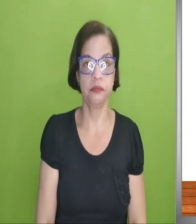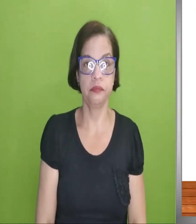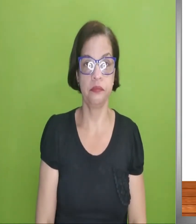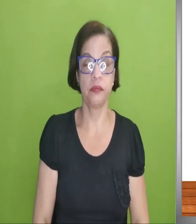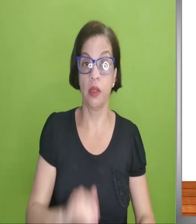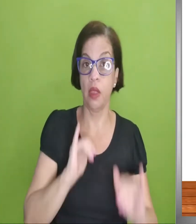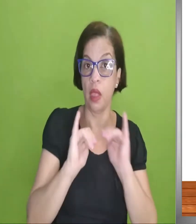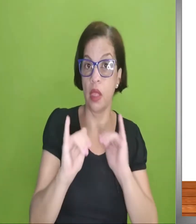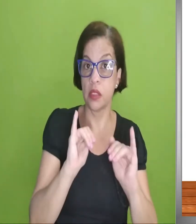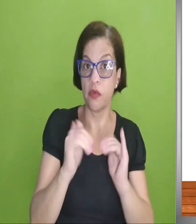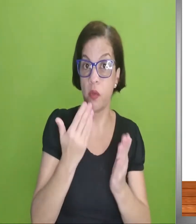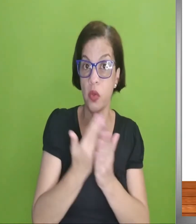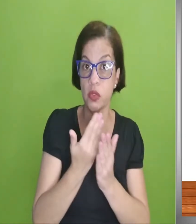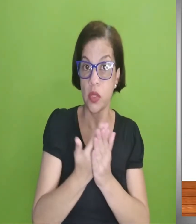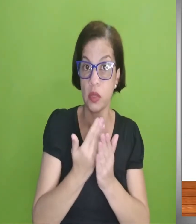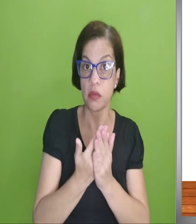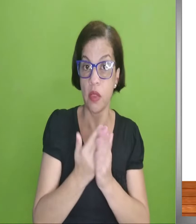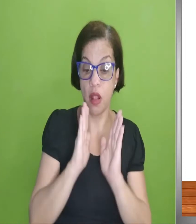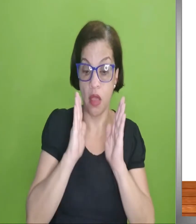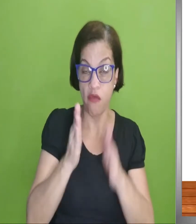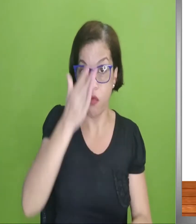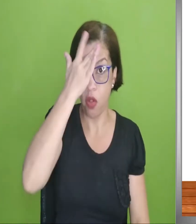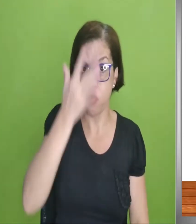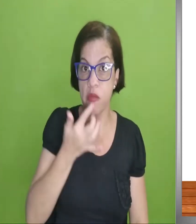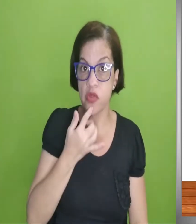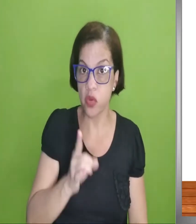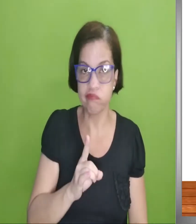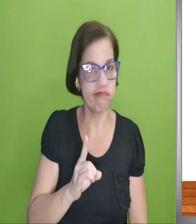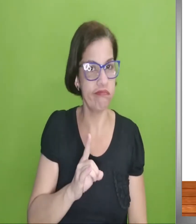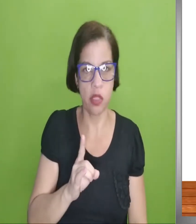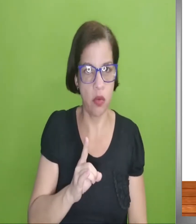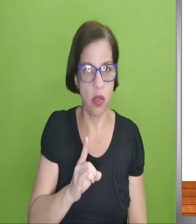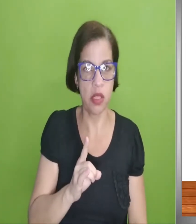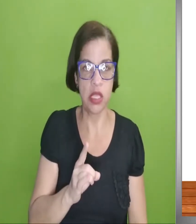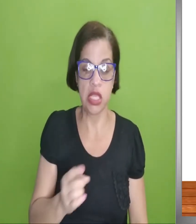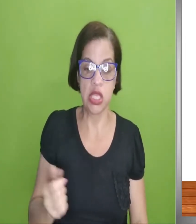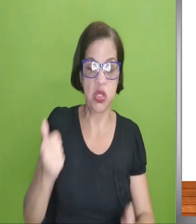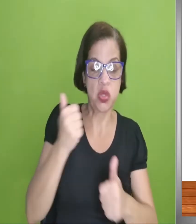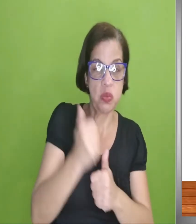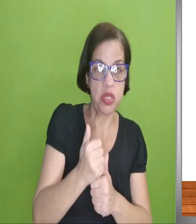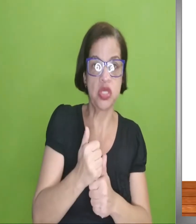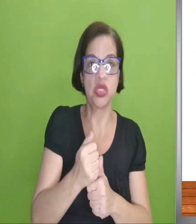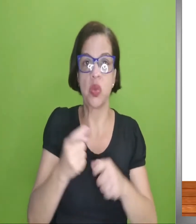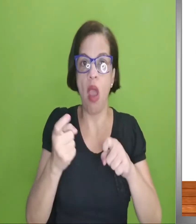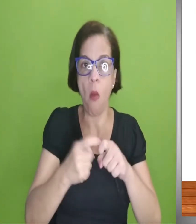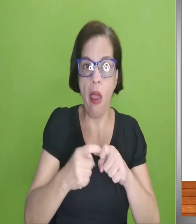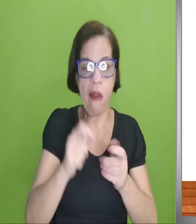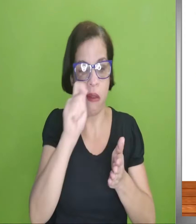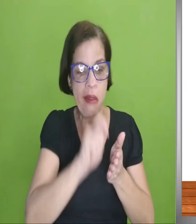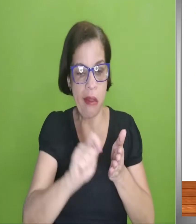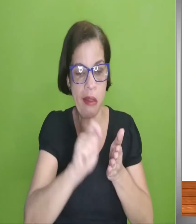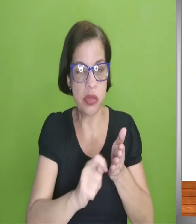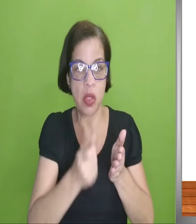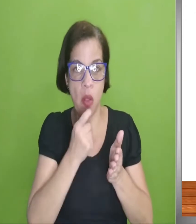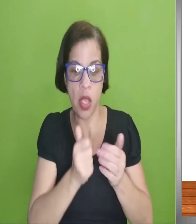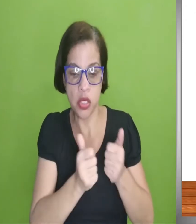As informações desta videoaula não são destinadas ao público leigo e não substituem a consulta, a prescrição e